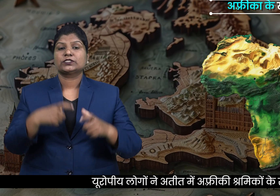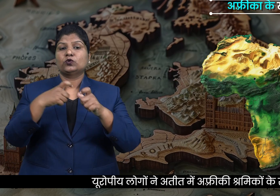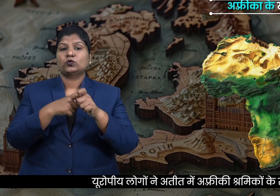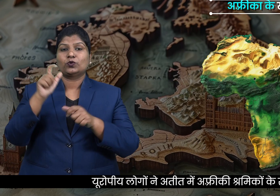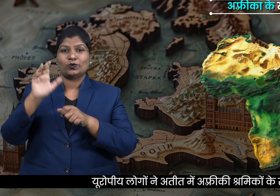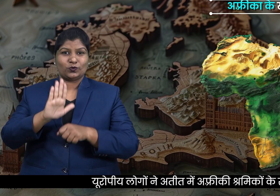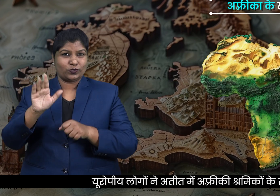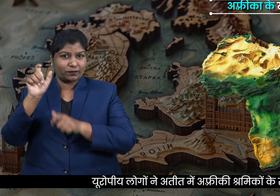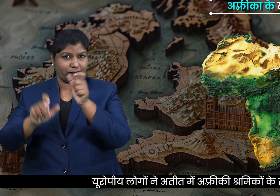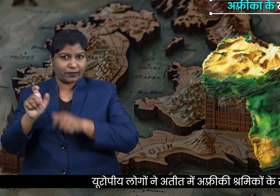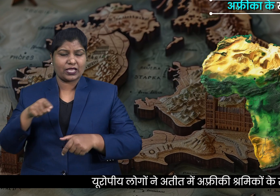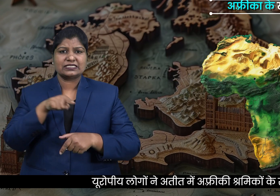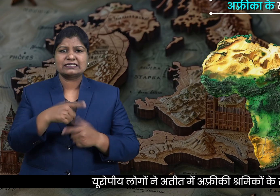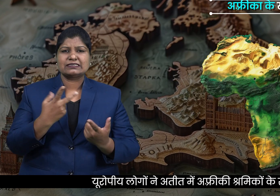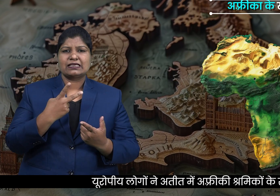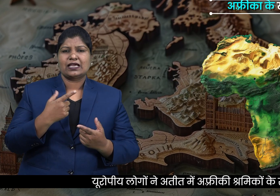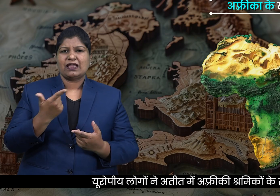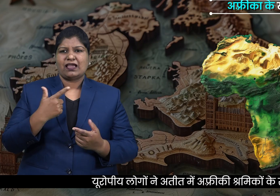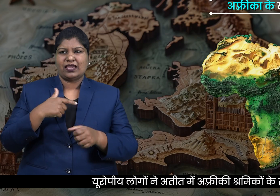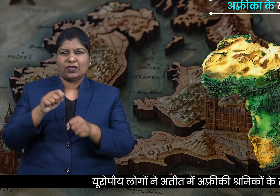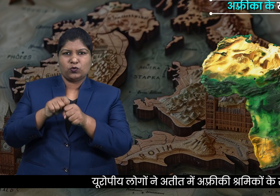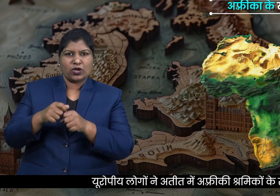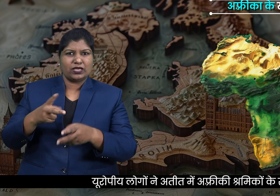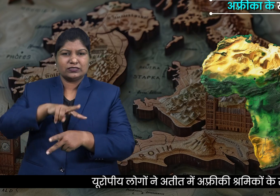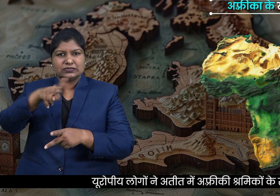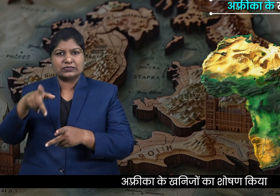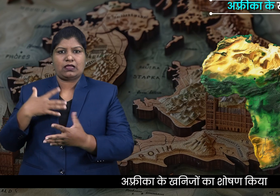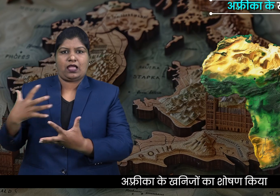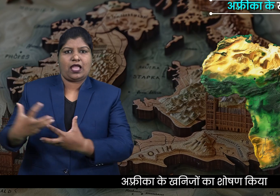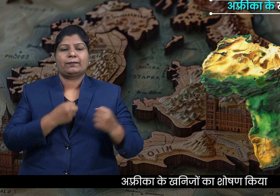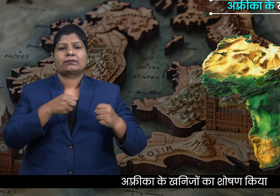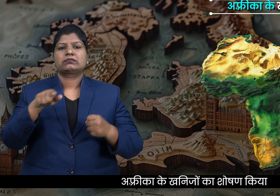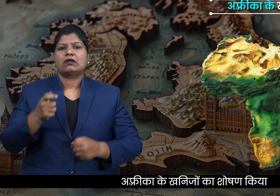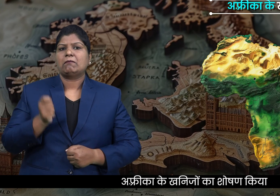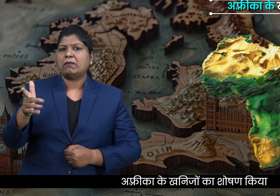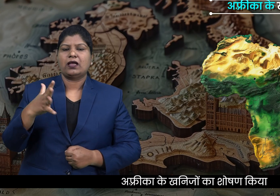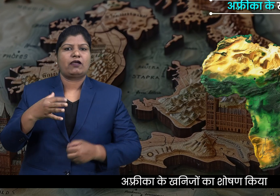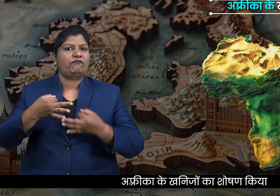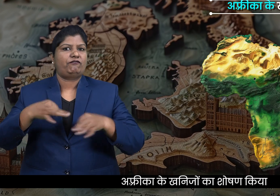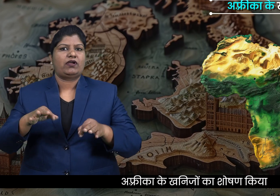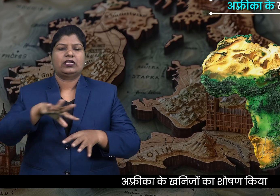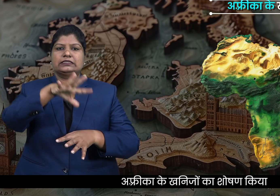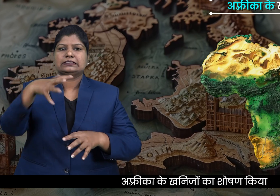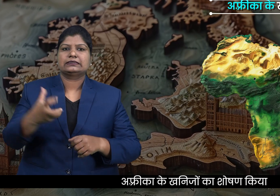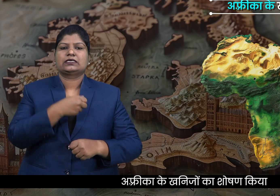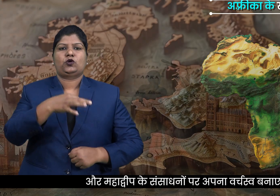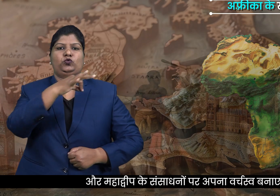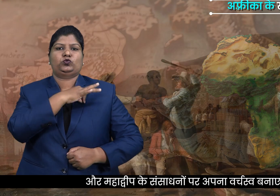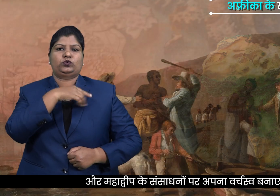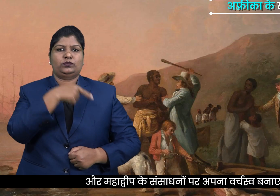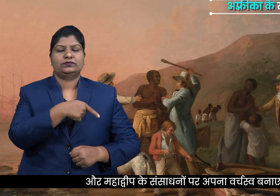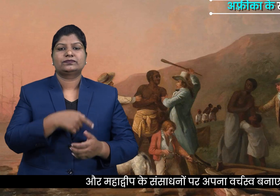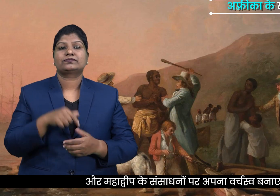यूरोपीय लोगों ने अतीत में अफ्रीका श्रमिकों के साथ अफ्रीका के खनिजों का शोषण किया